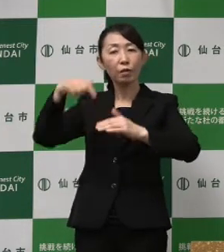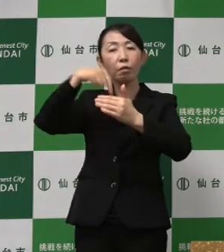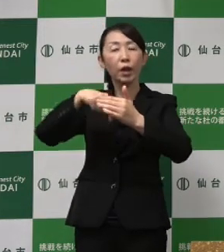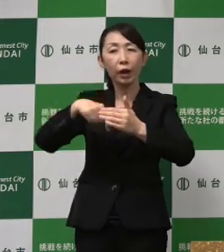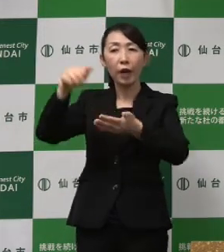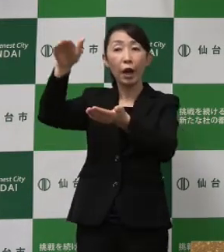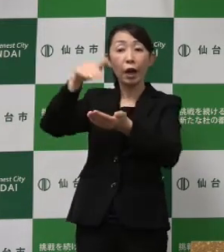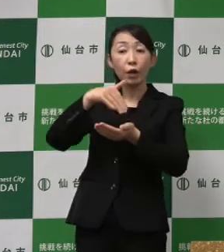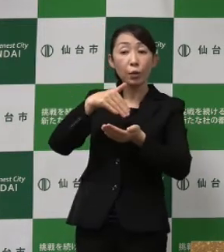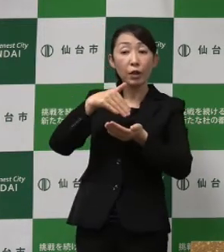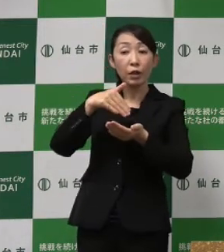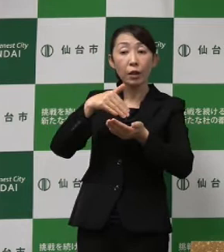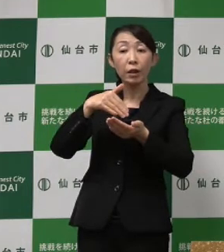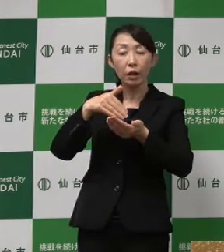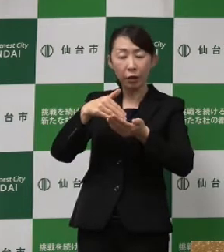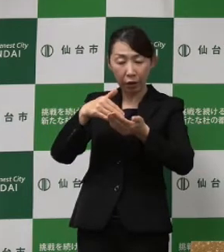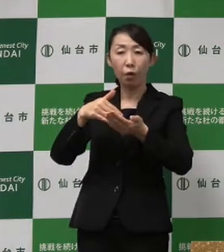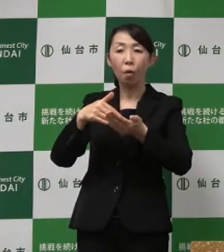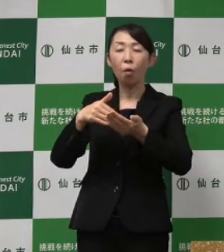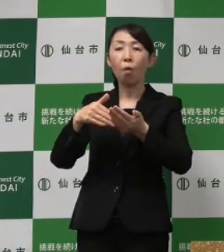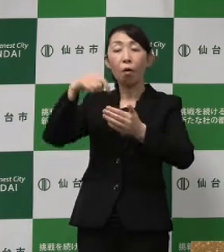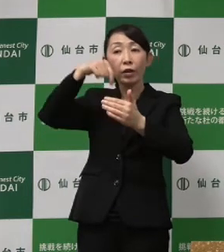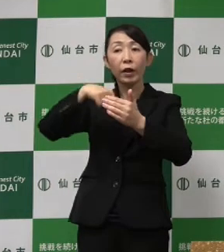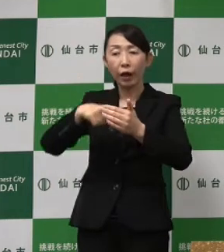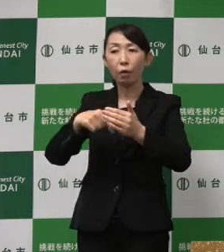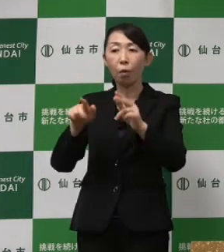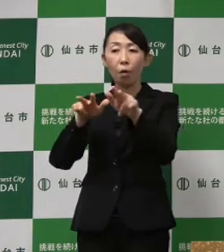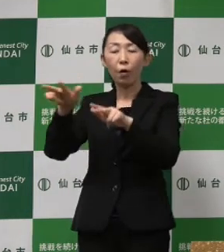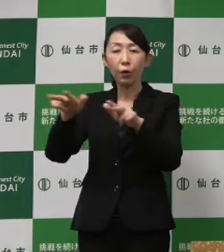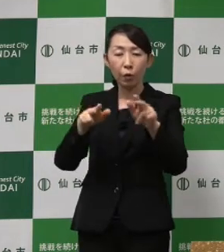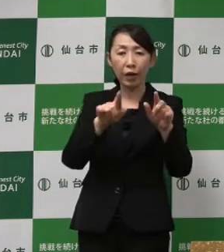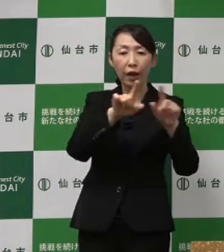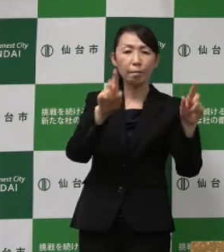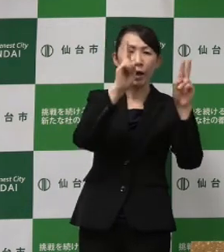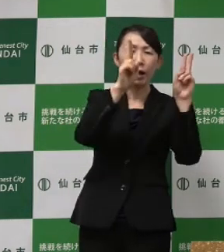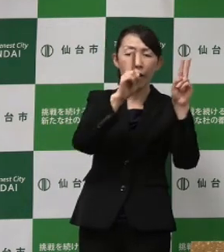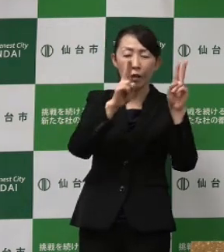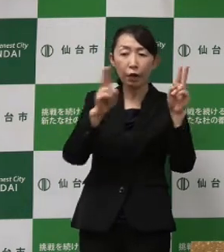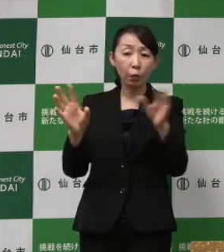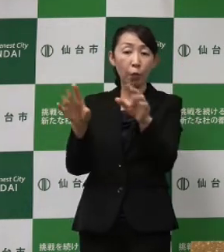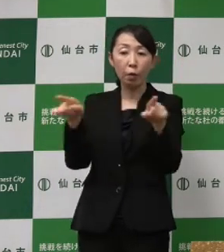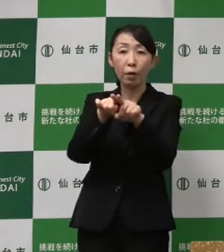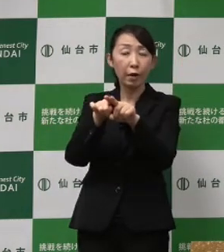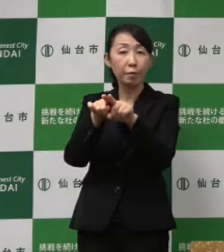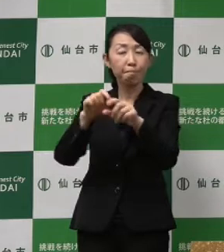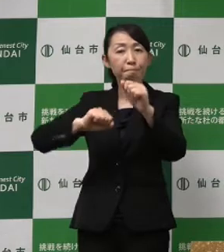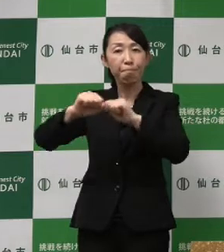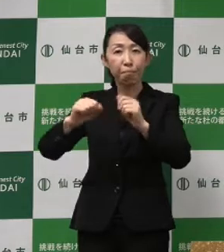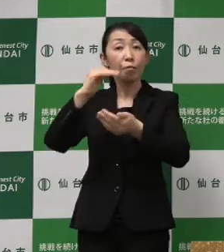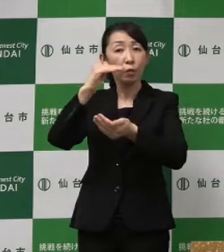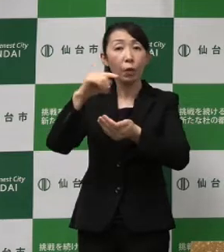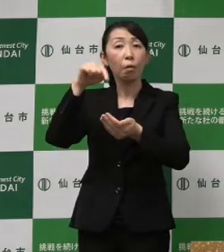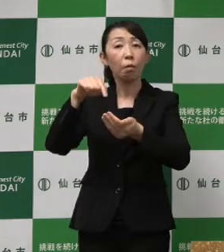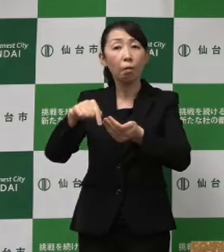る官民連携設立とあります。官民連携組織、例えばどういう